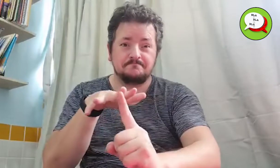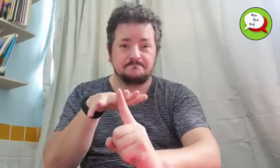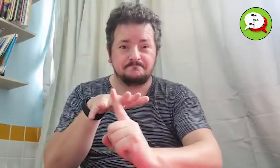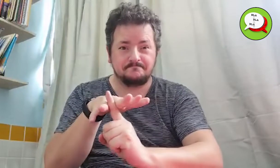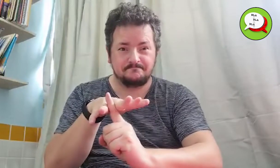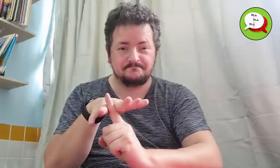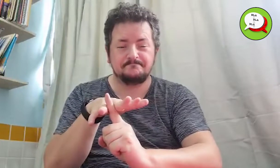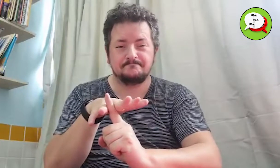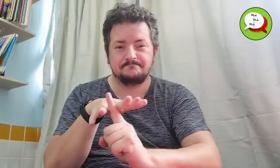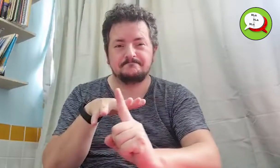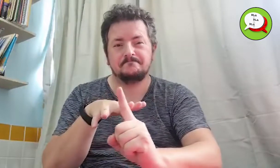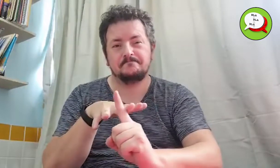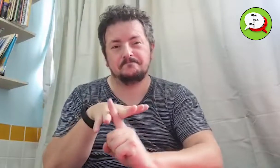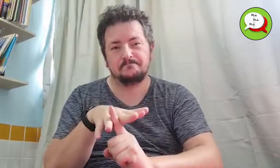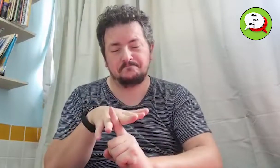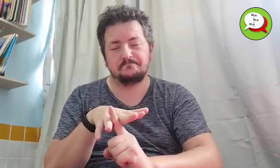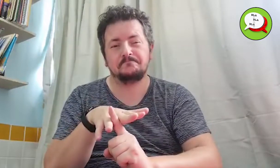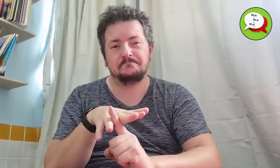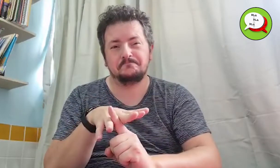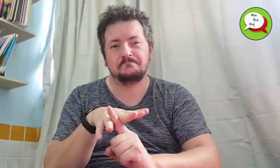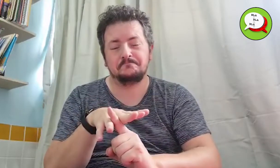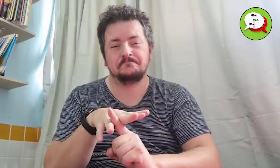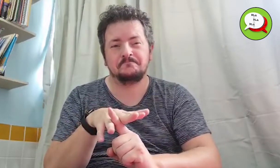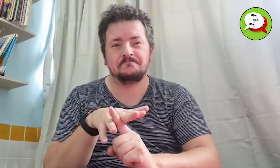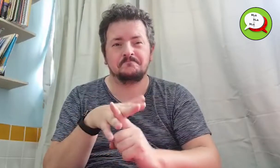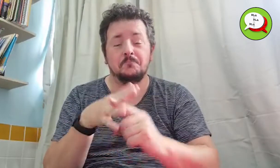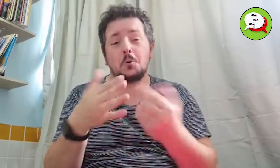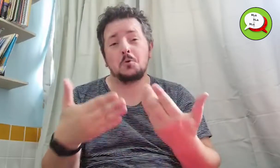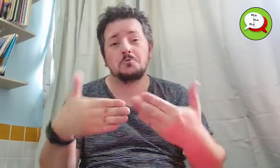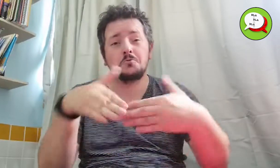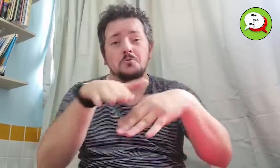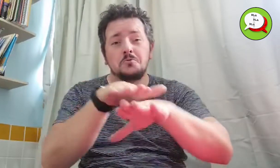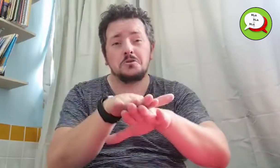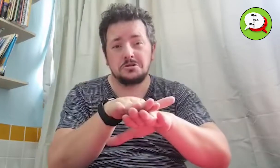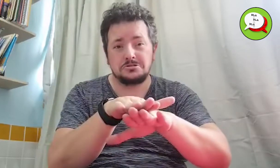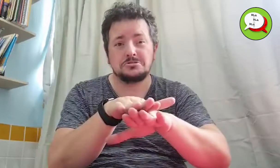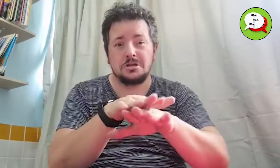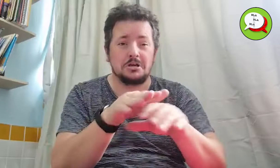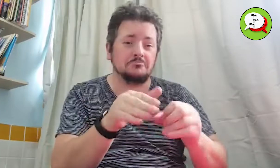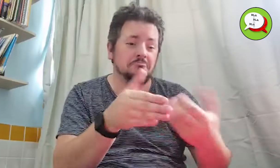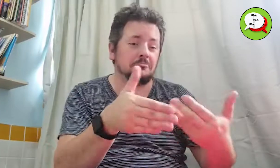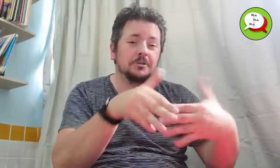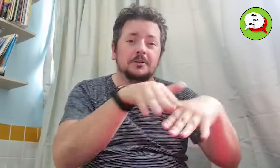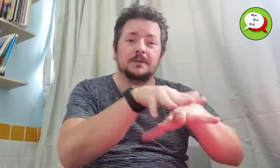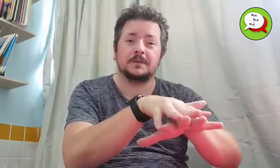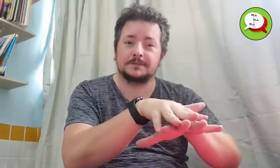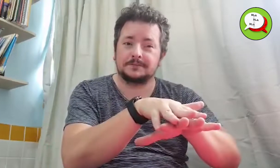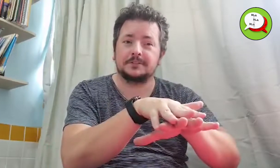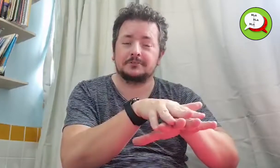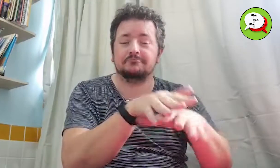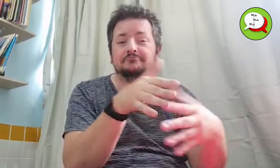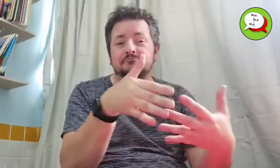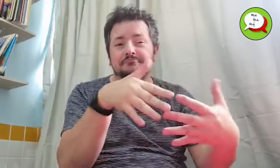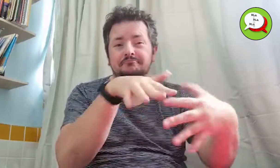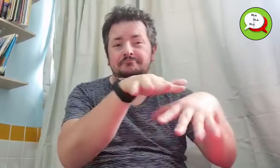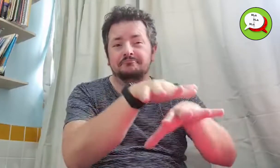mãos apenas o indicador, ou ainda esse sinal, ou ainda esse terceiro sinal,